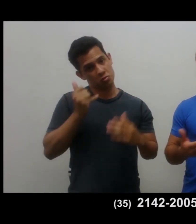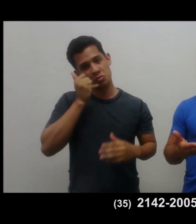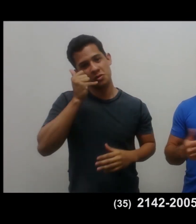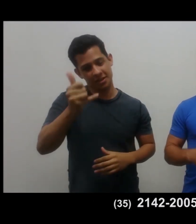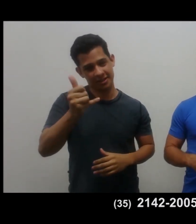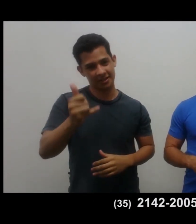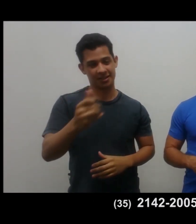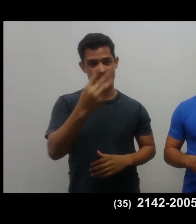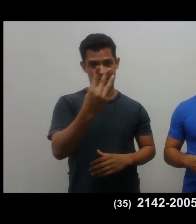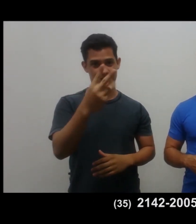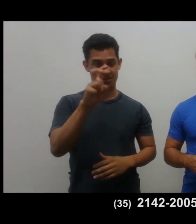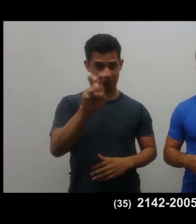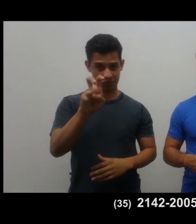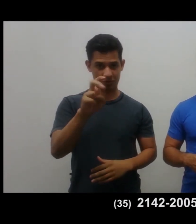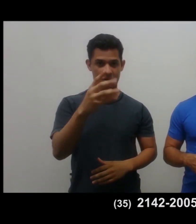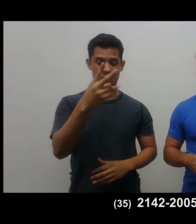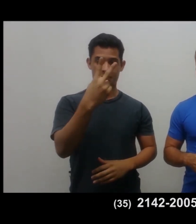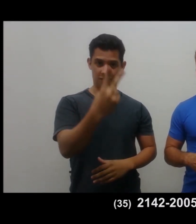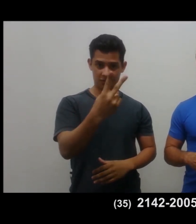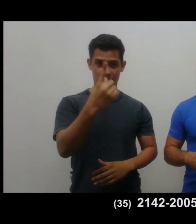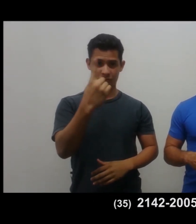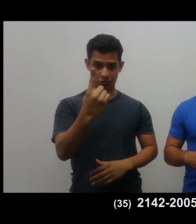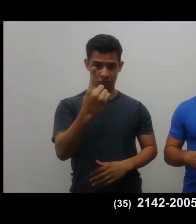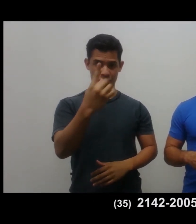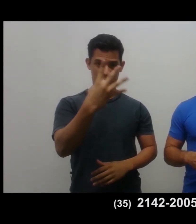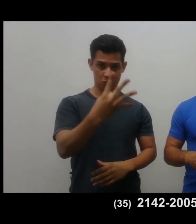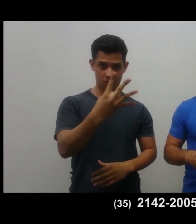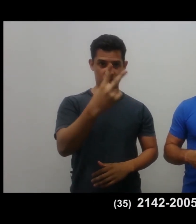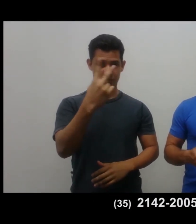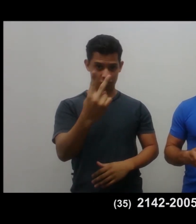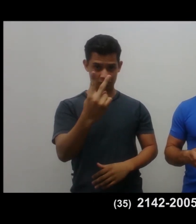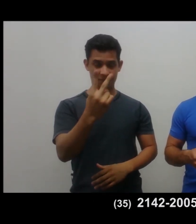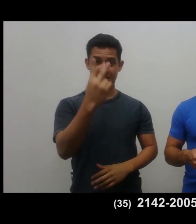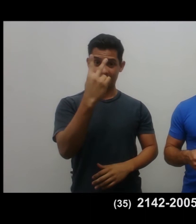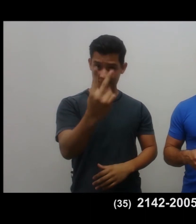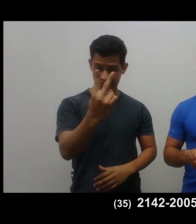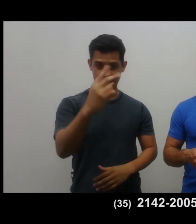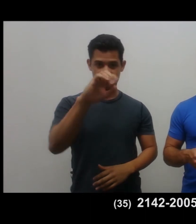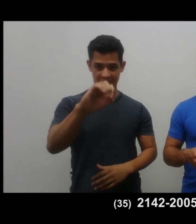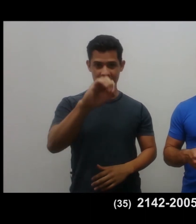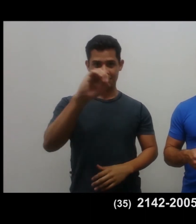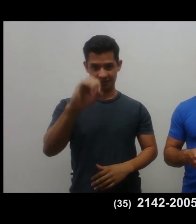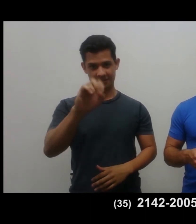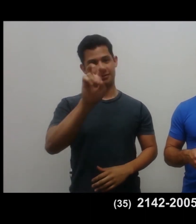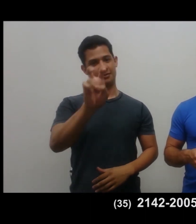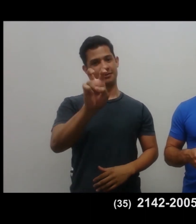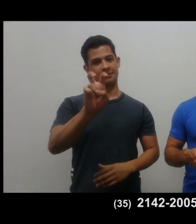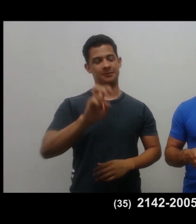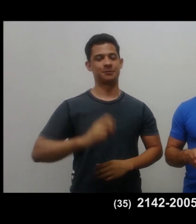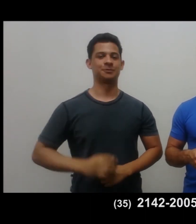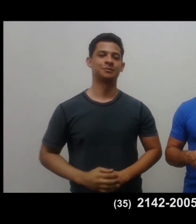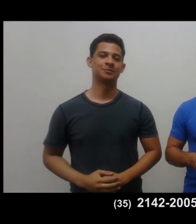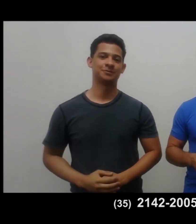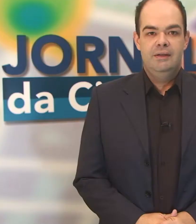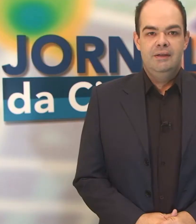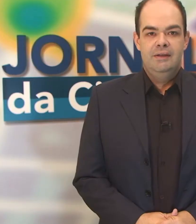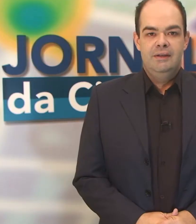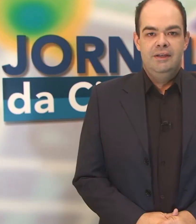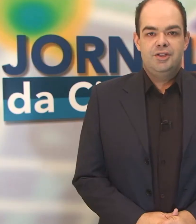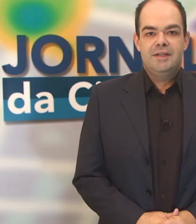ou ligue 35 21 42 20 05.